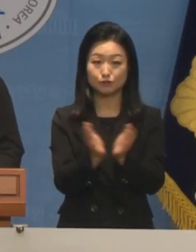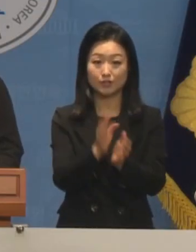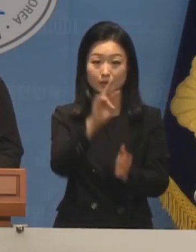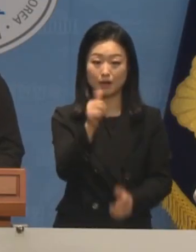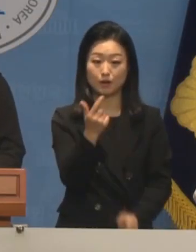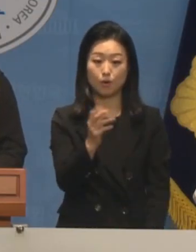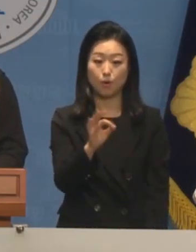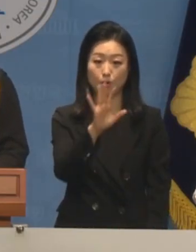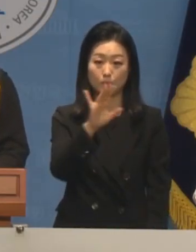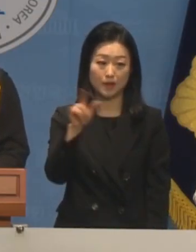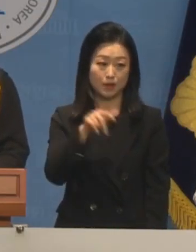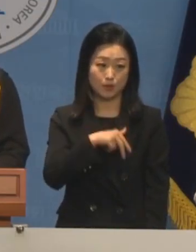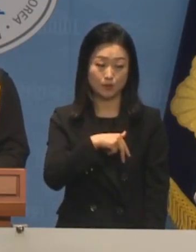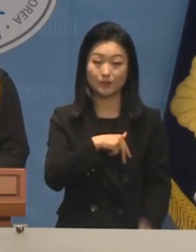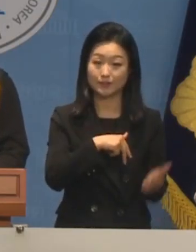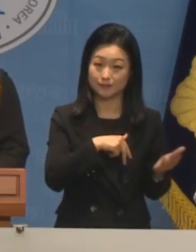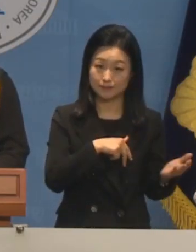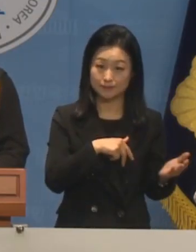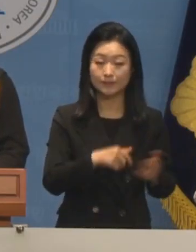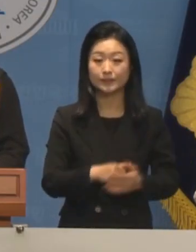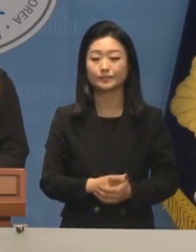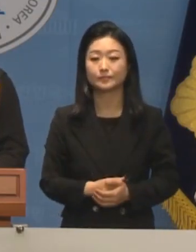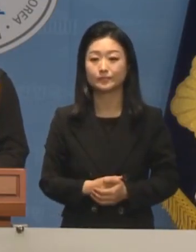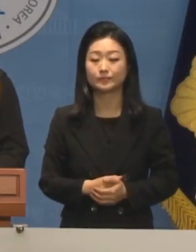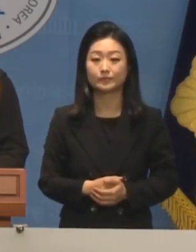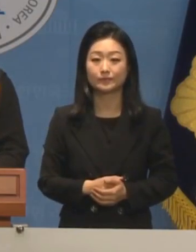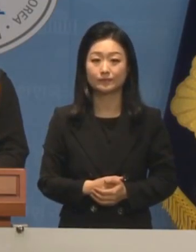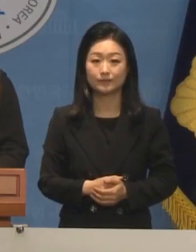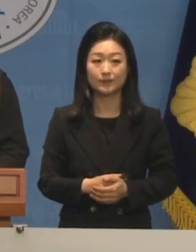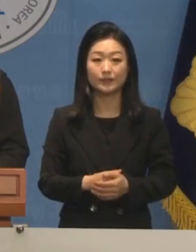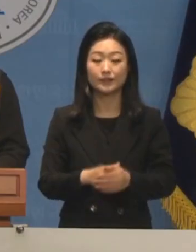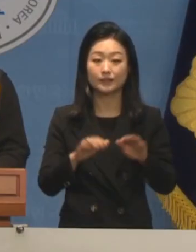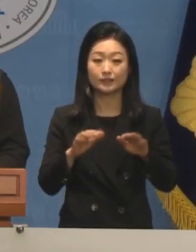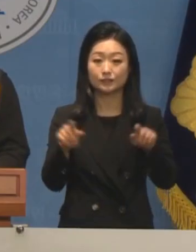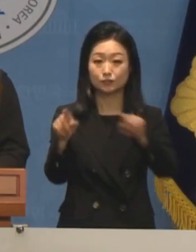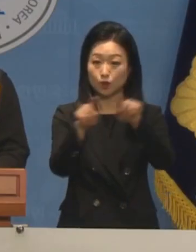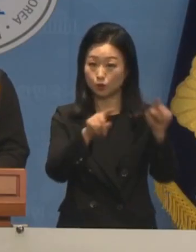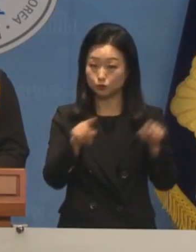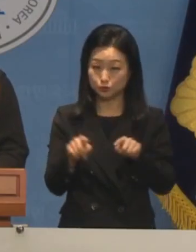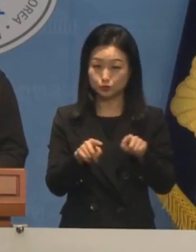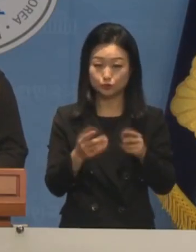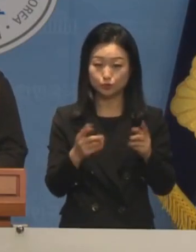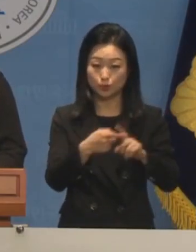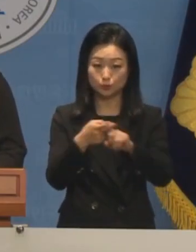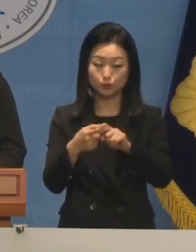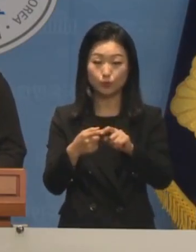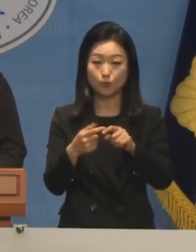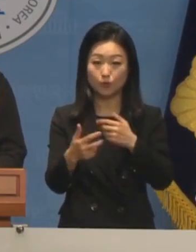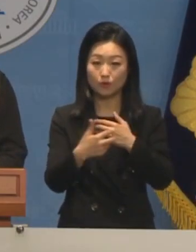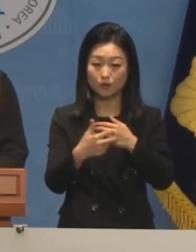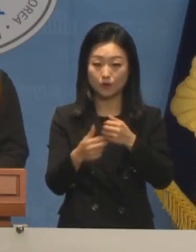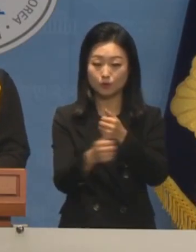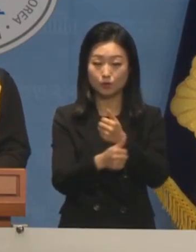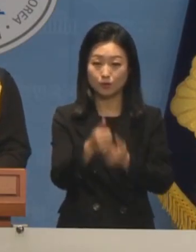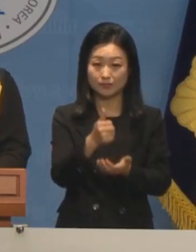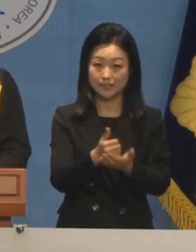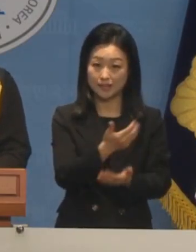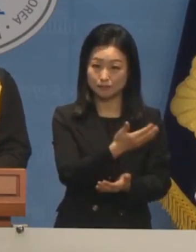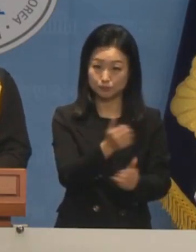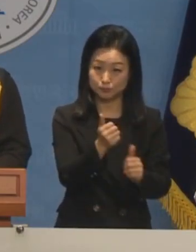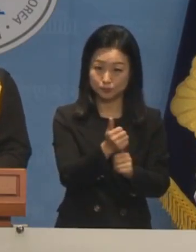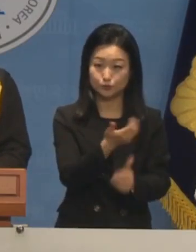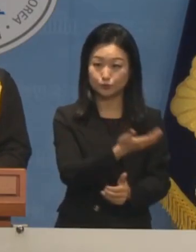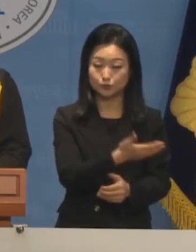국회의원님 참석하셨습니다 전국 복원으로 산업 노 조학 최선 위원장님 참석하셨습니다 전략